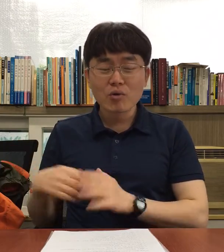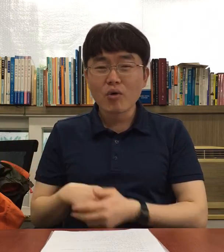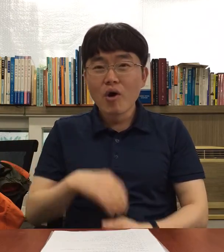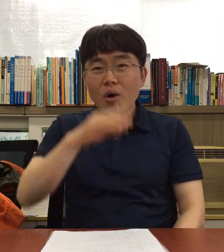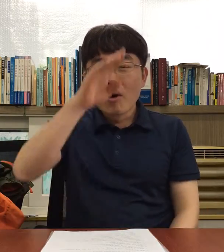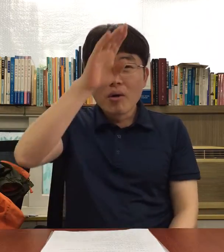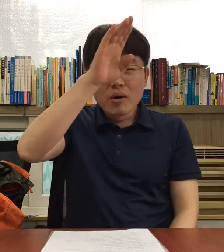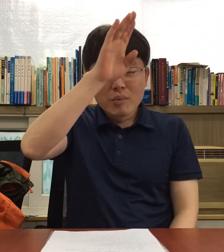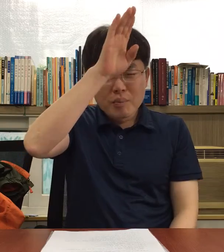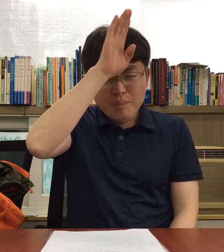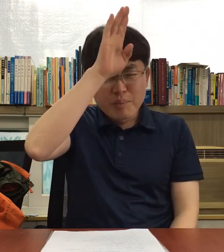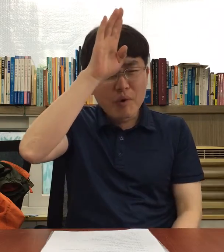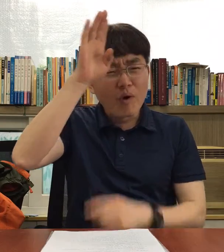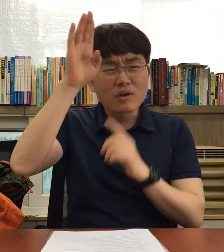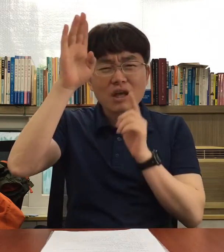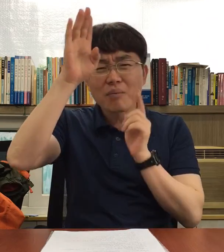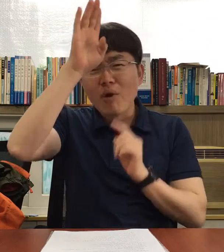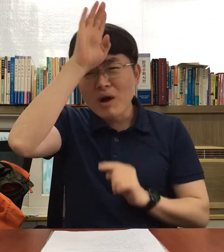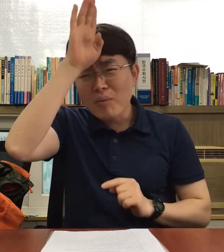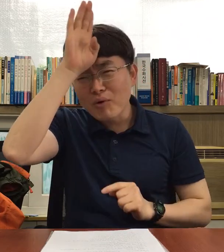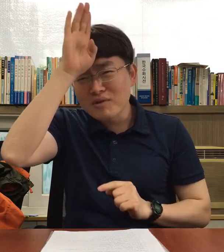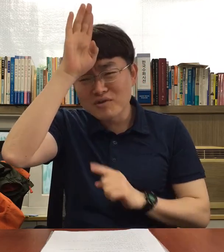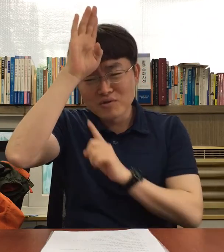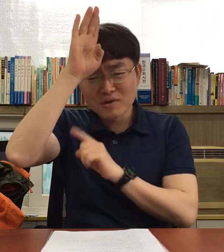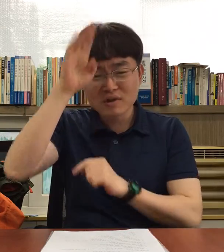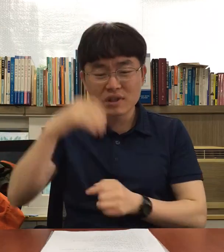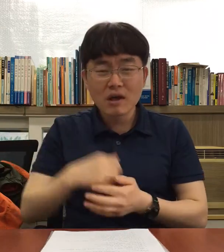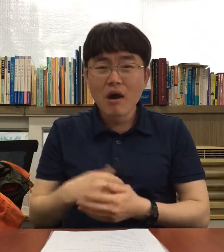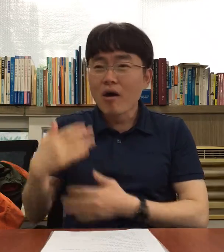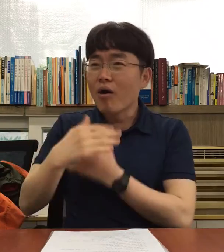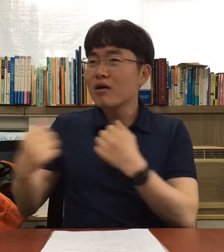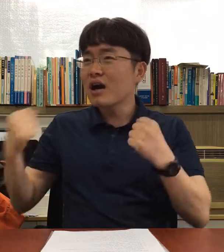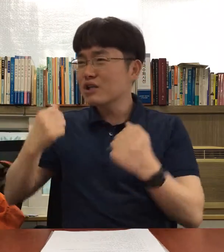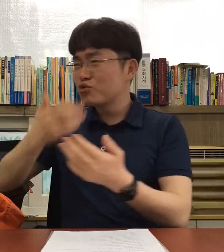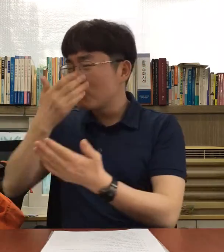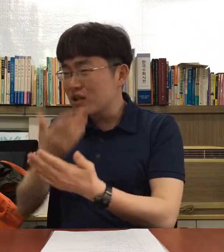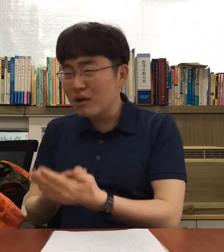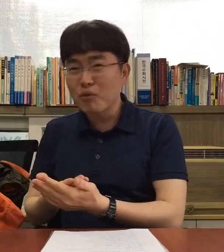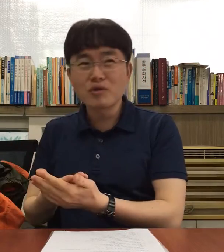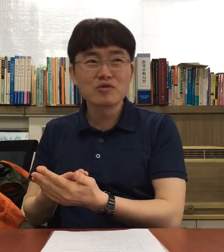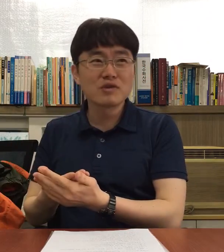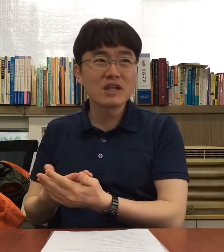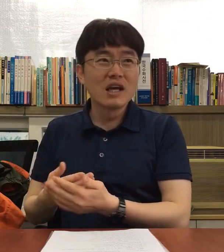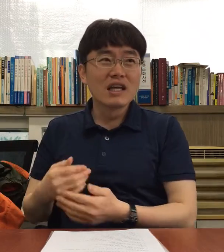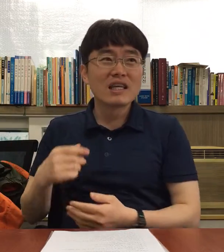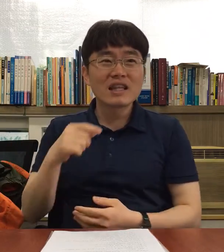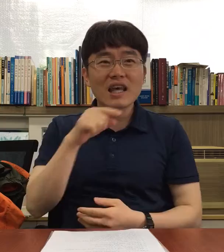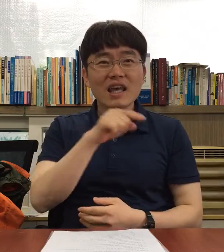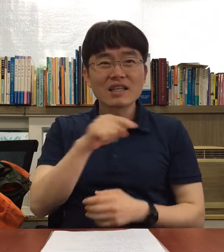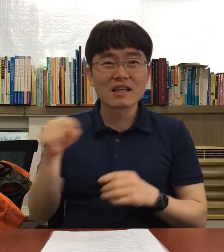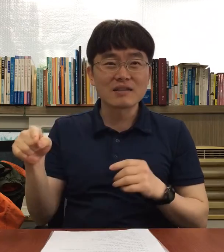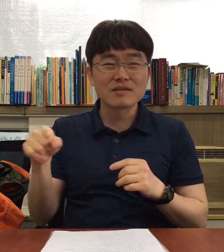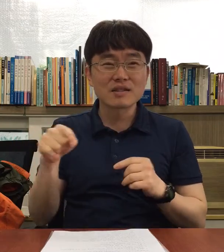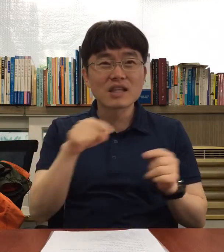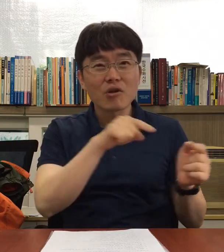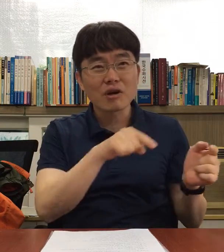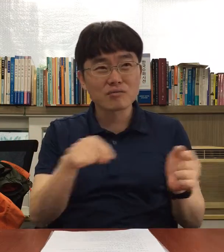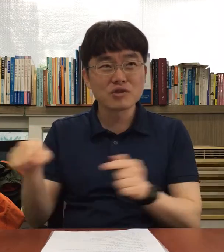또 이게 병에 포인트를 줄 건지 건강이 중요하다는 포인트를 줄지 이게 되게 이제 그대로